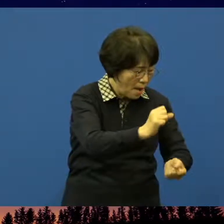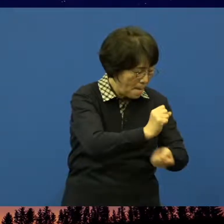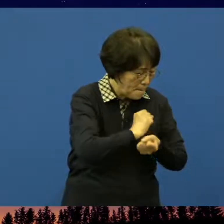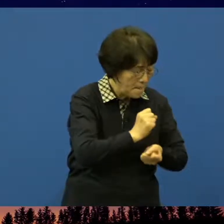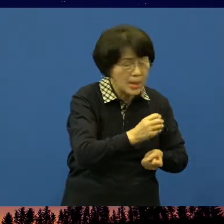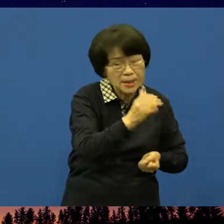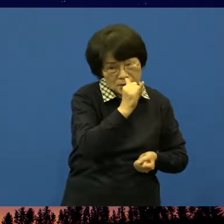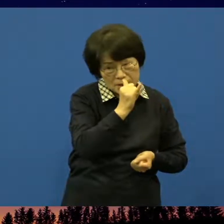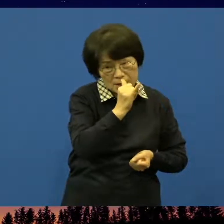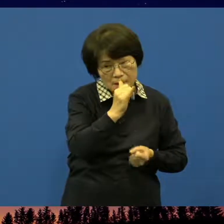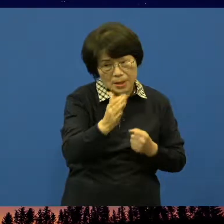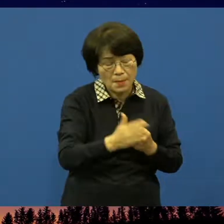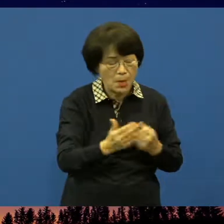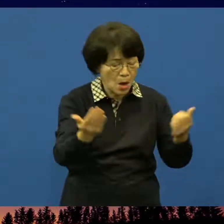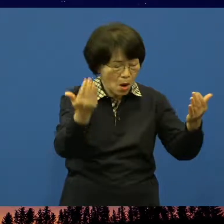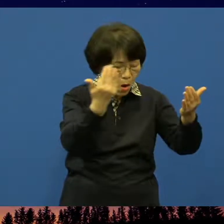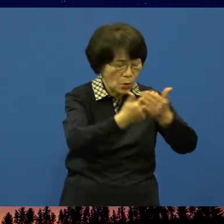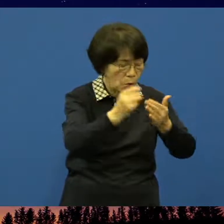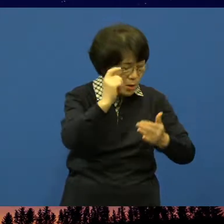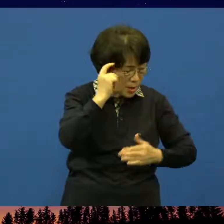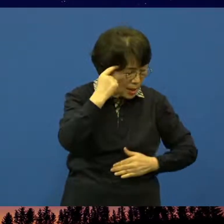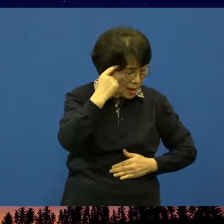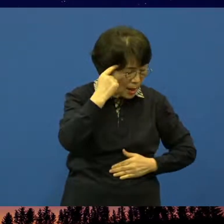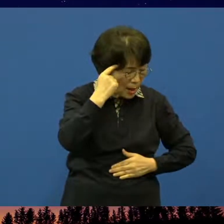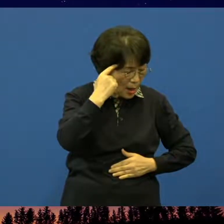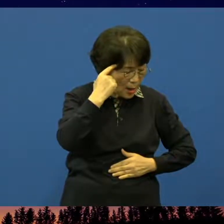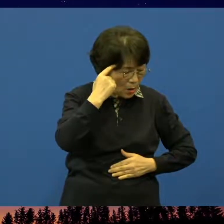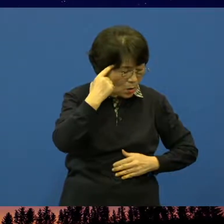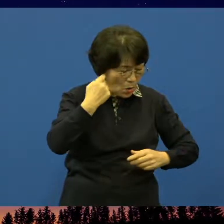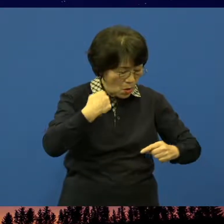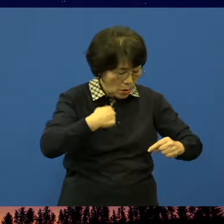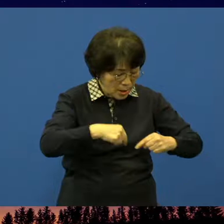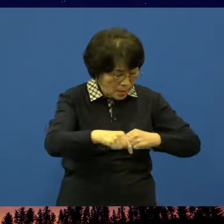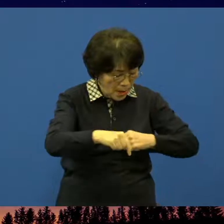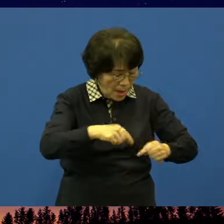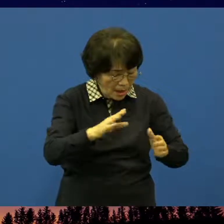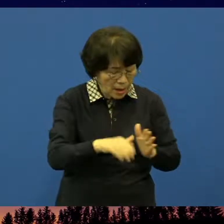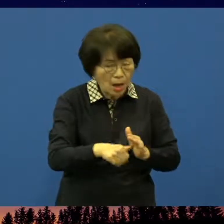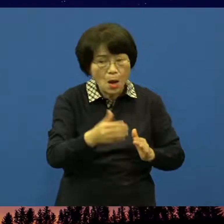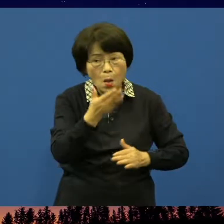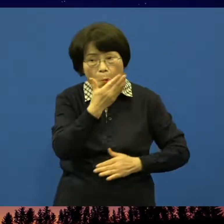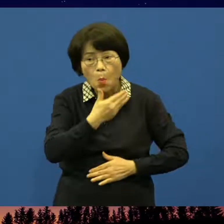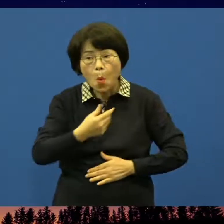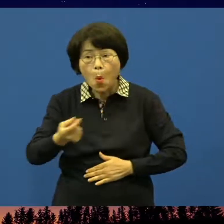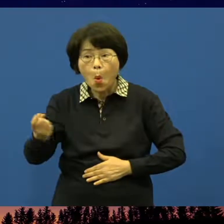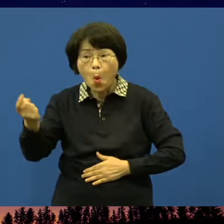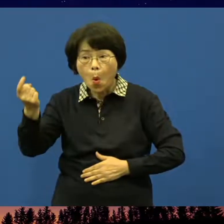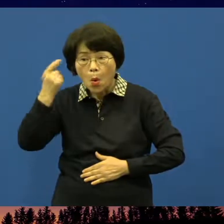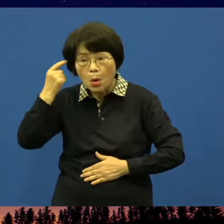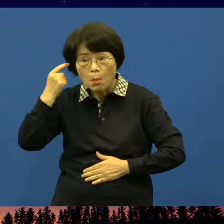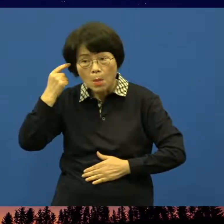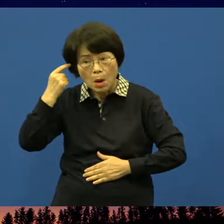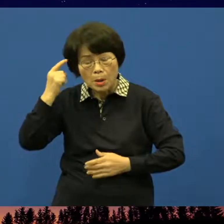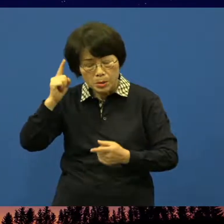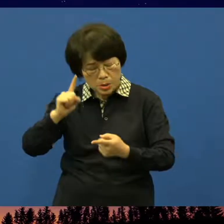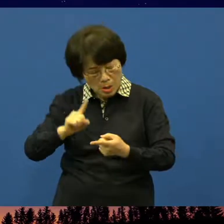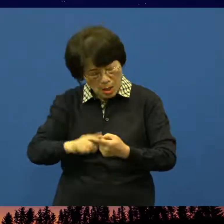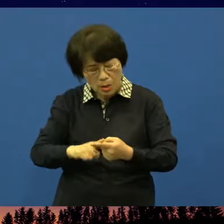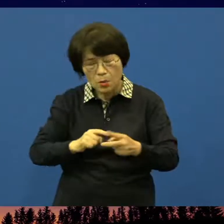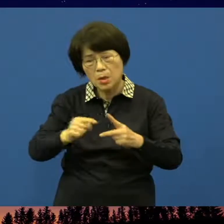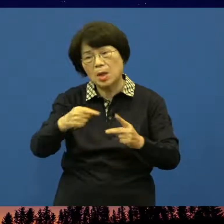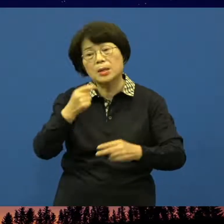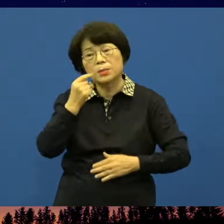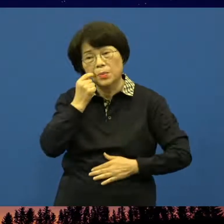있다. 그래서 우리의 어두운 생각들로 지배하게 될 때 우리는 복음의 삶을 살 수가 없는 것입니다. 복음